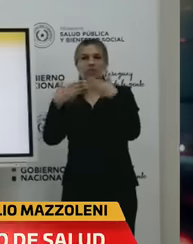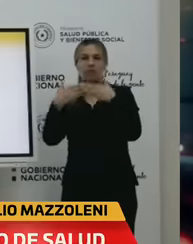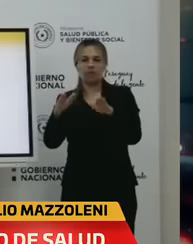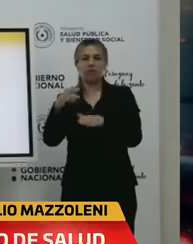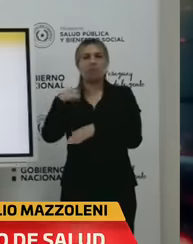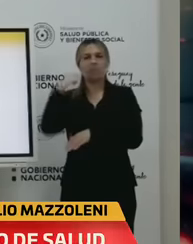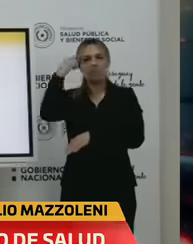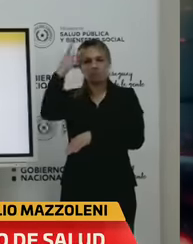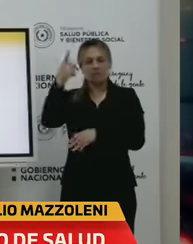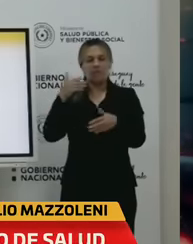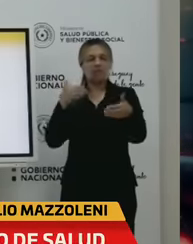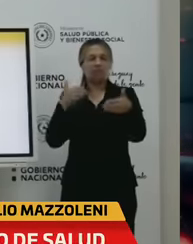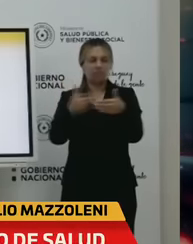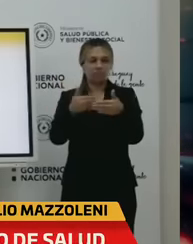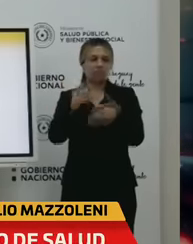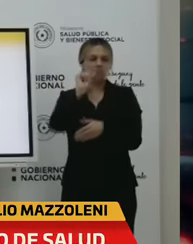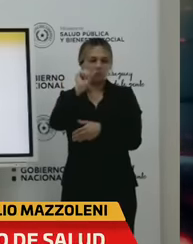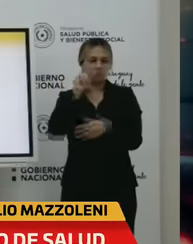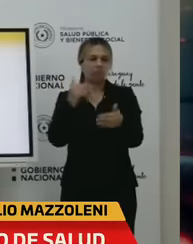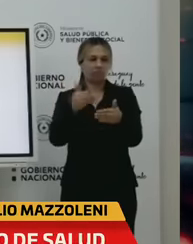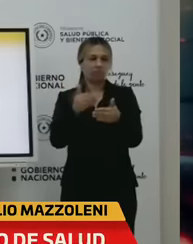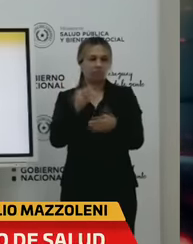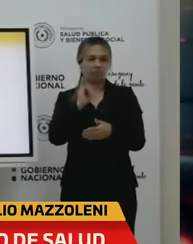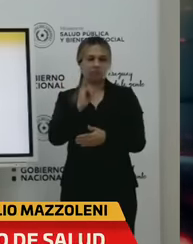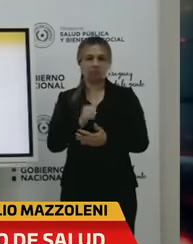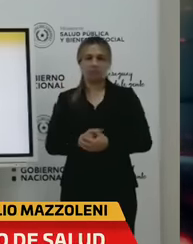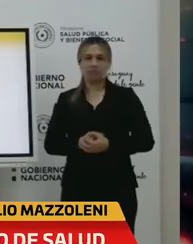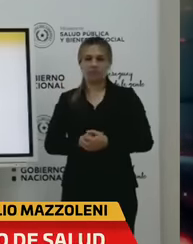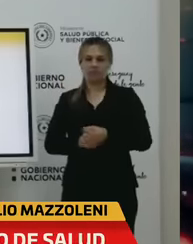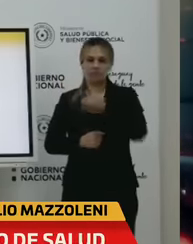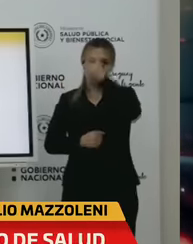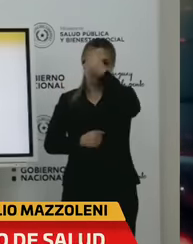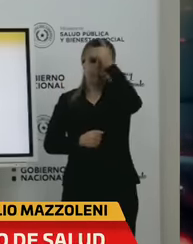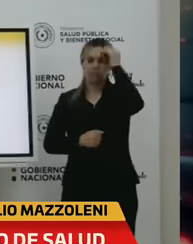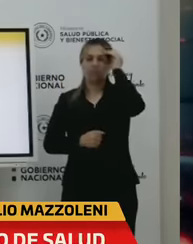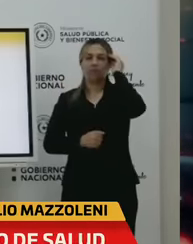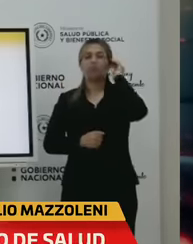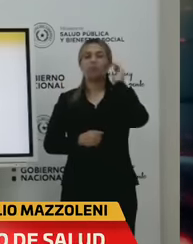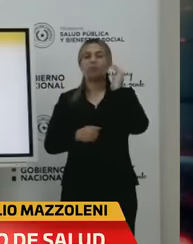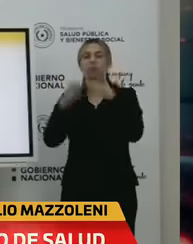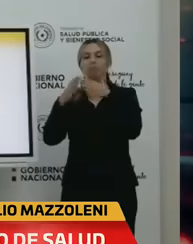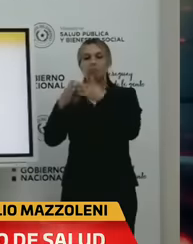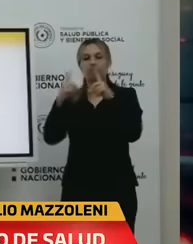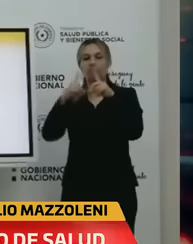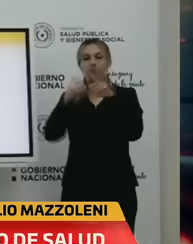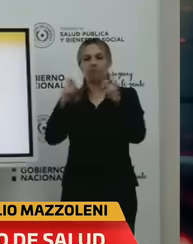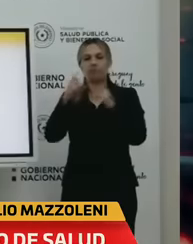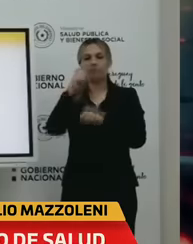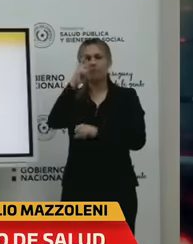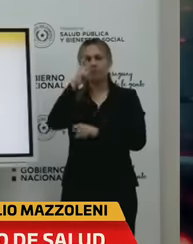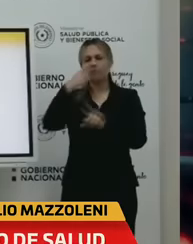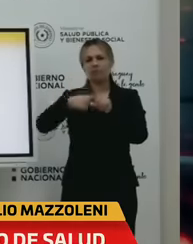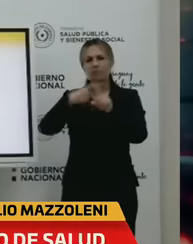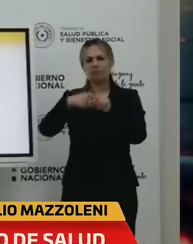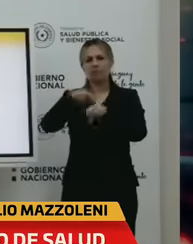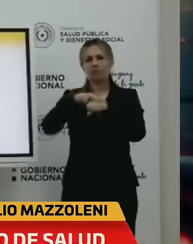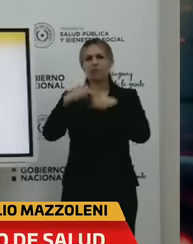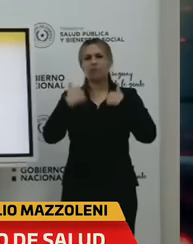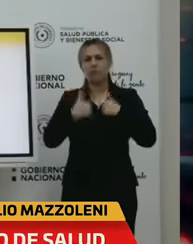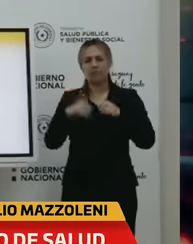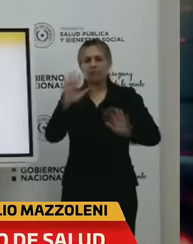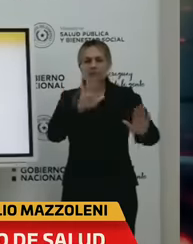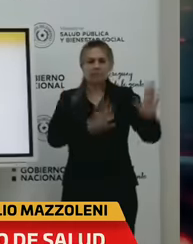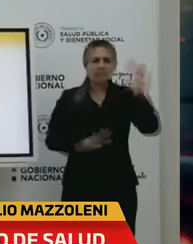más cerca que lejos, Jorge. ABC Color, durante 7 meses el Ministerio de Salud se preparó para afrontar